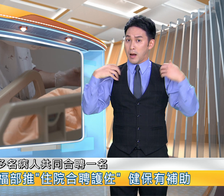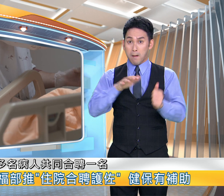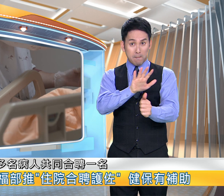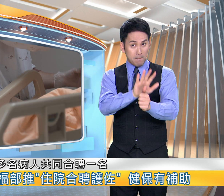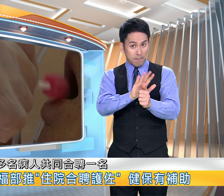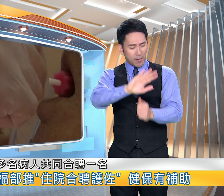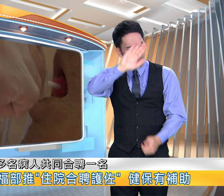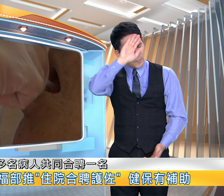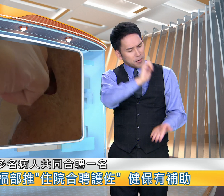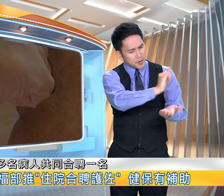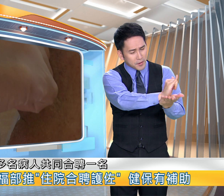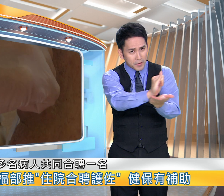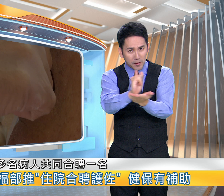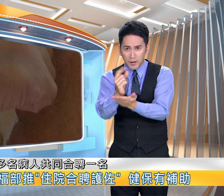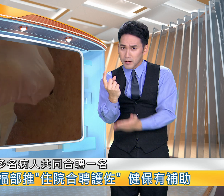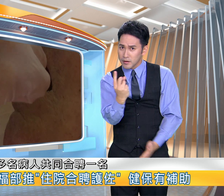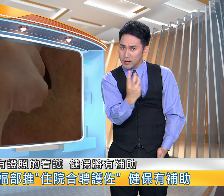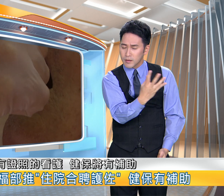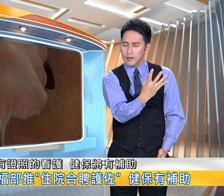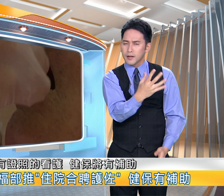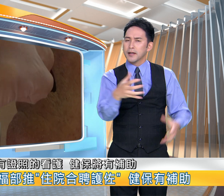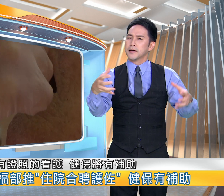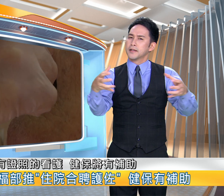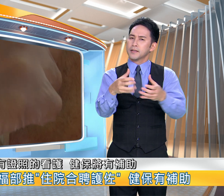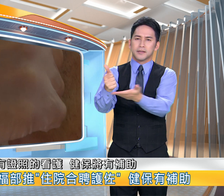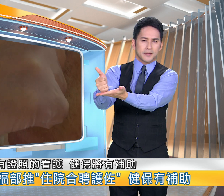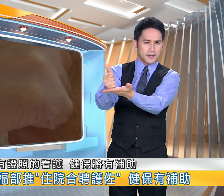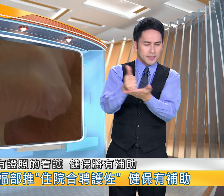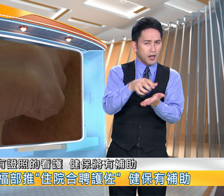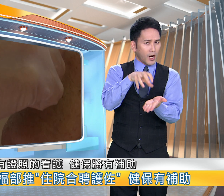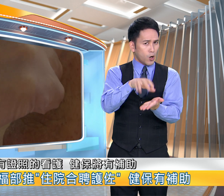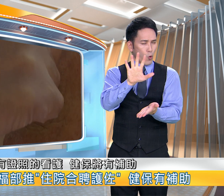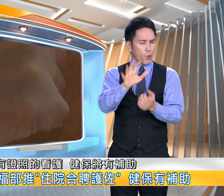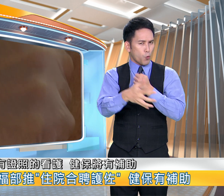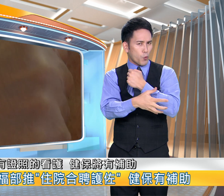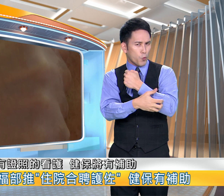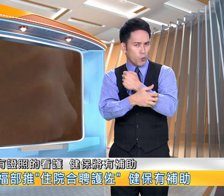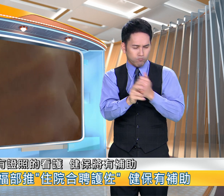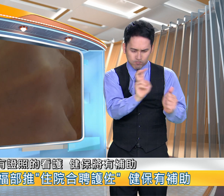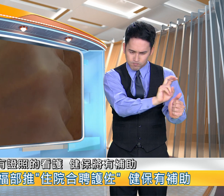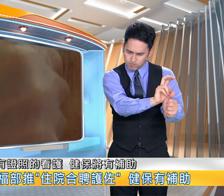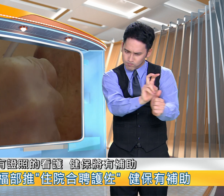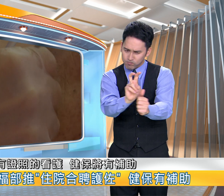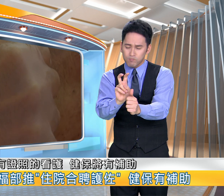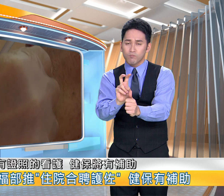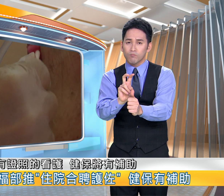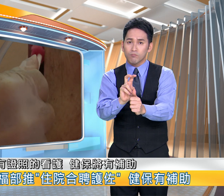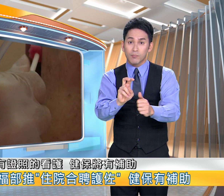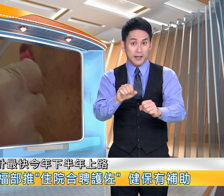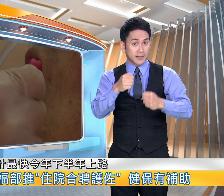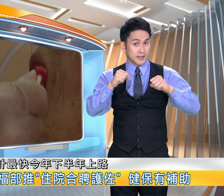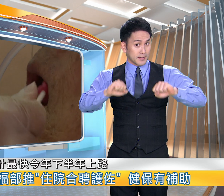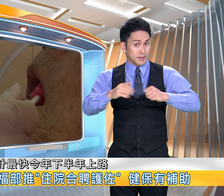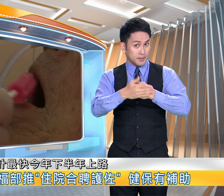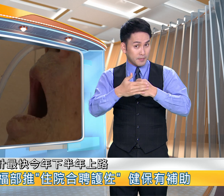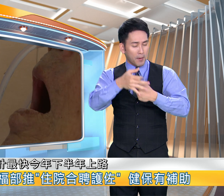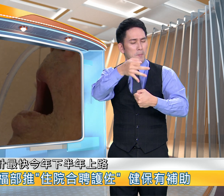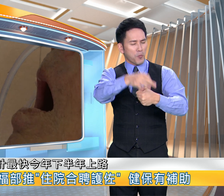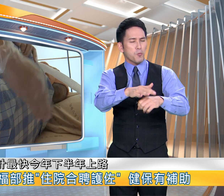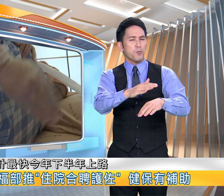合聘一名领有证照的看护，而健保将会有补助，预计最快